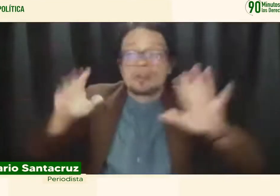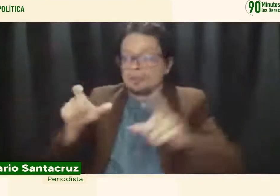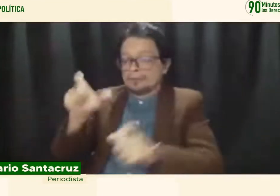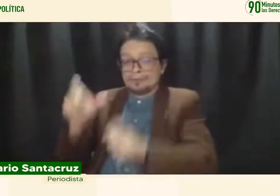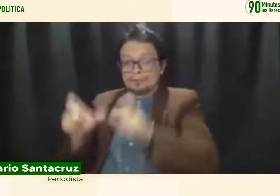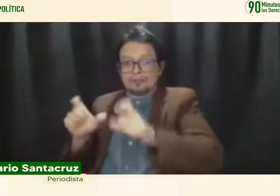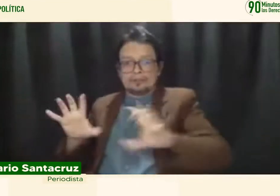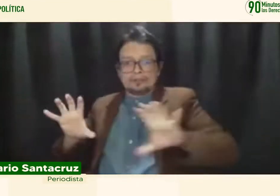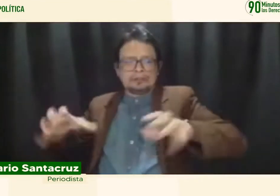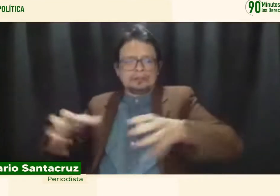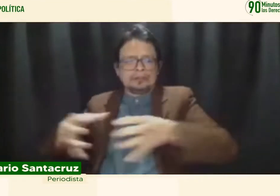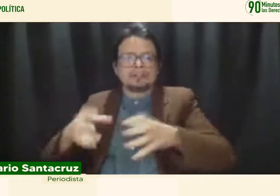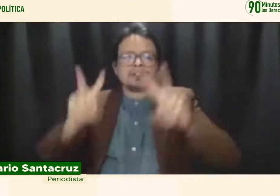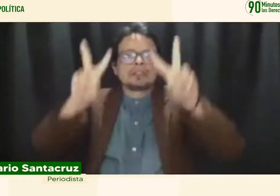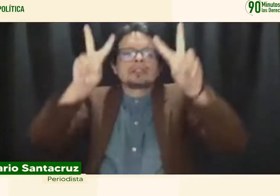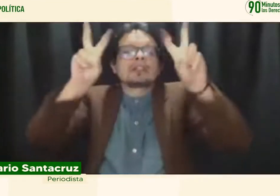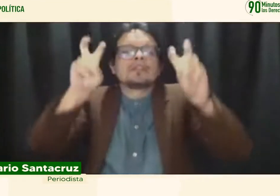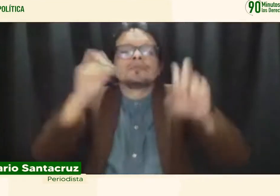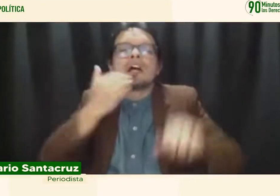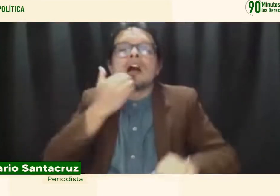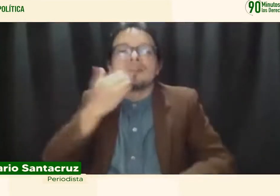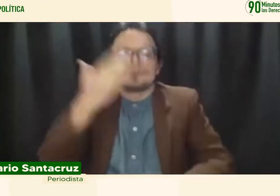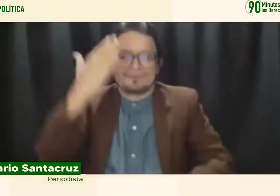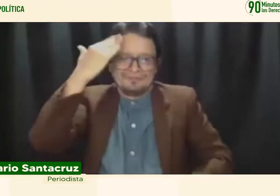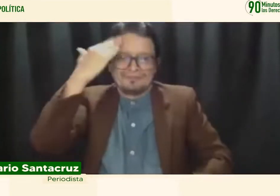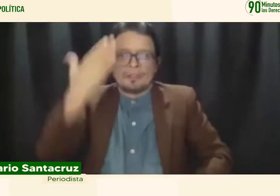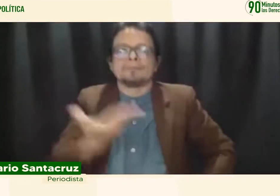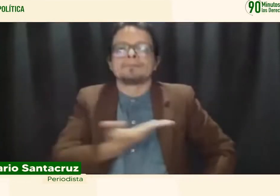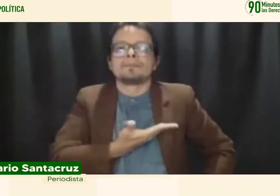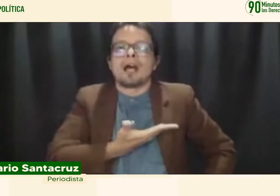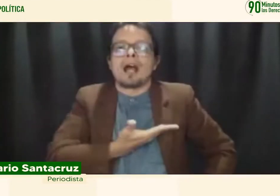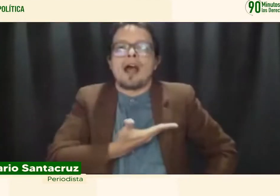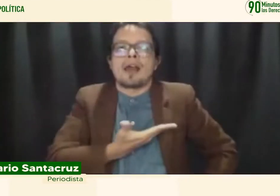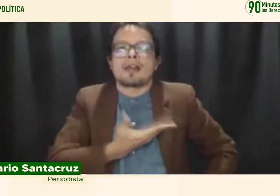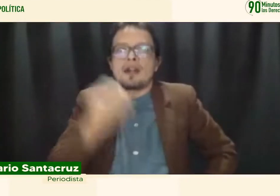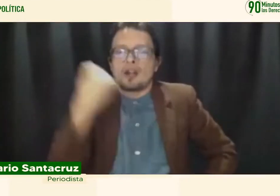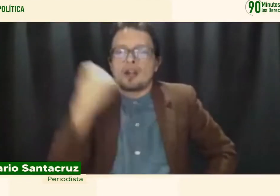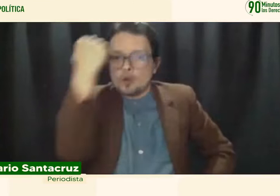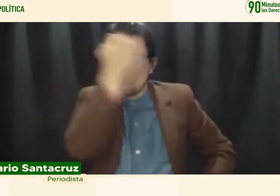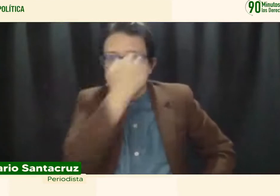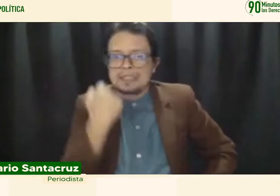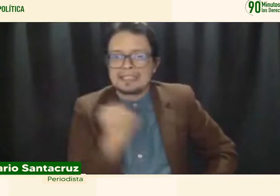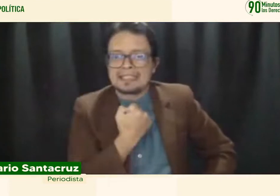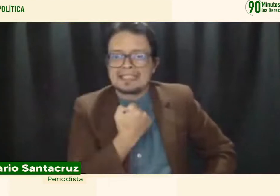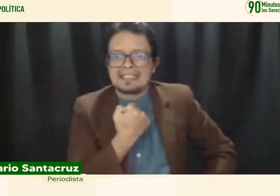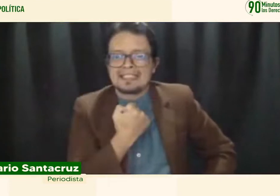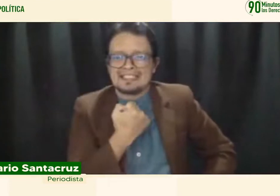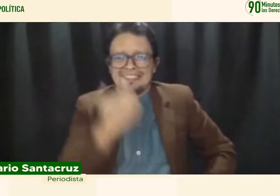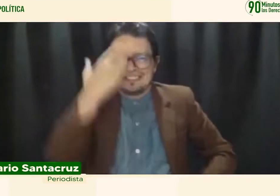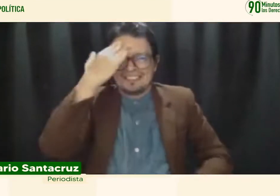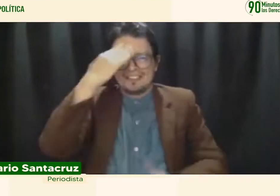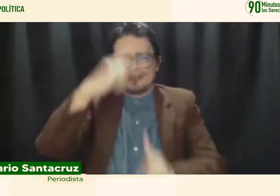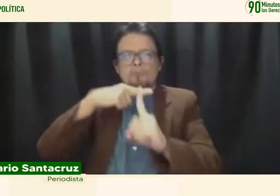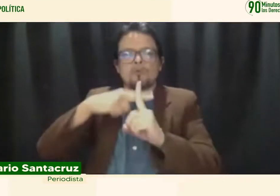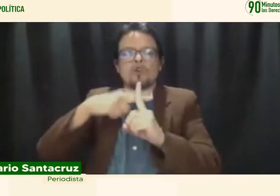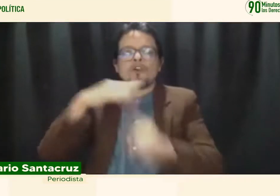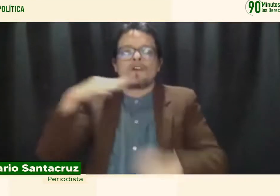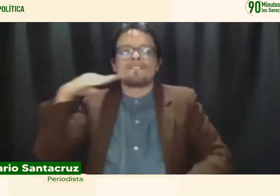particular que implica que esto depende de las personas que están en el momento una manera de ejemplo recuerdan ustedes las